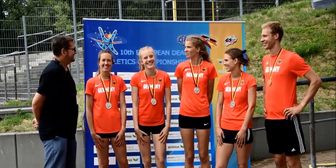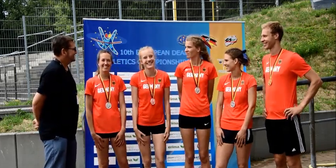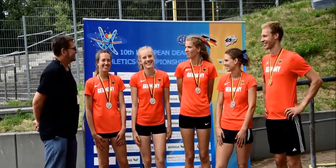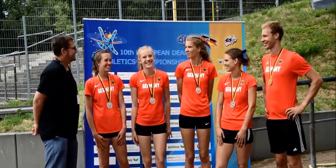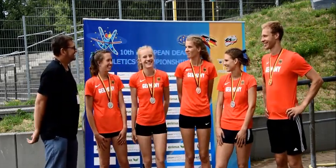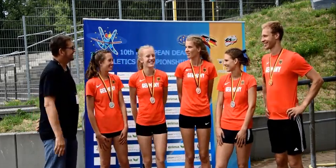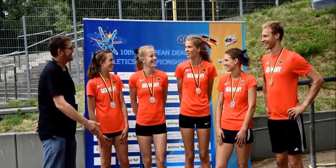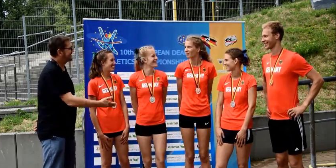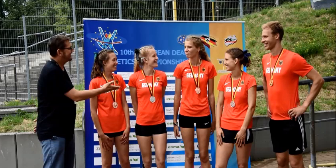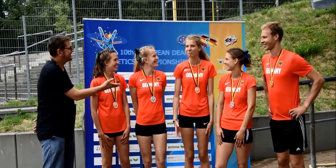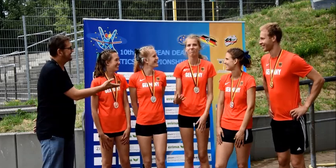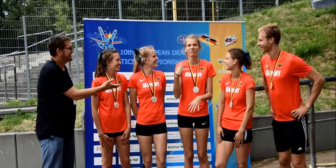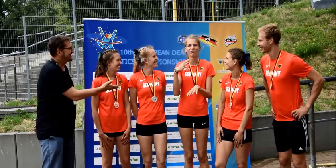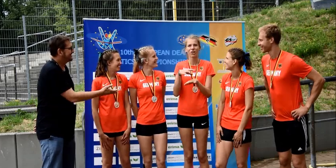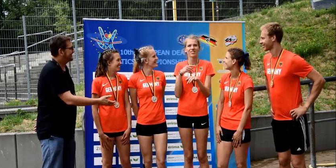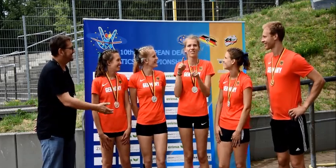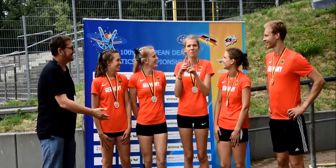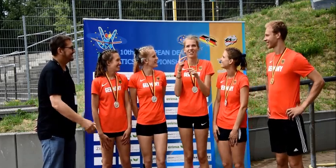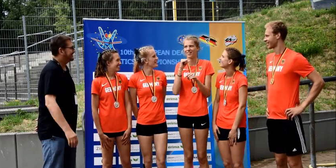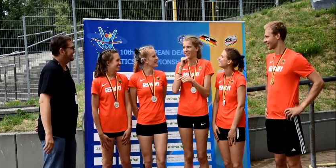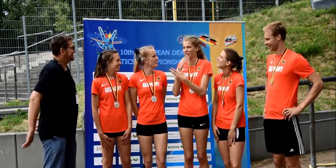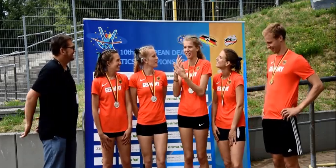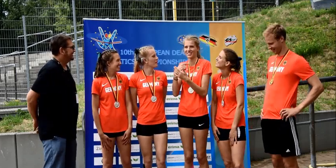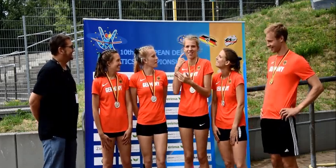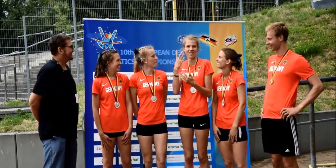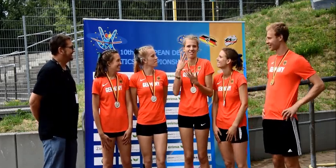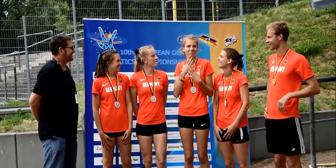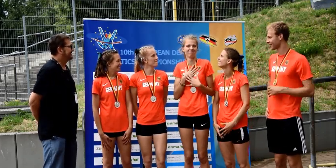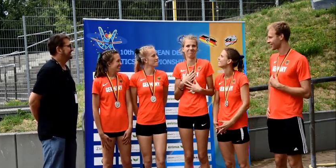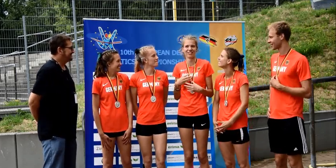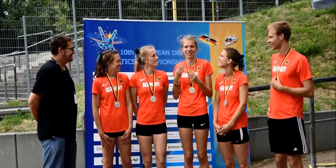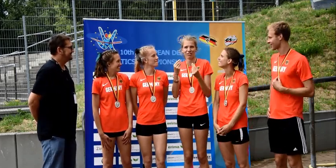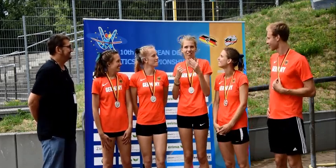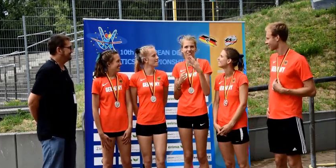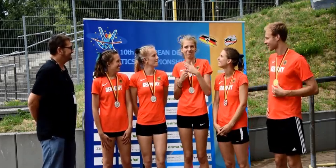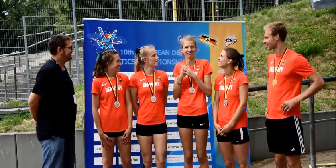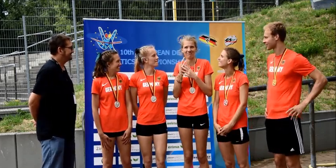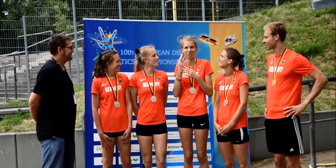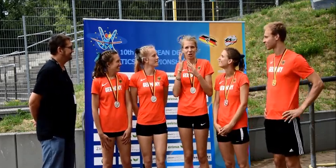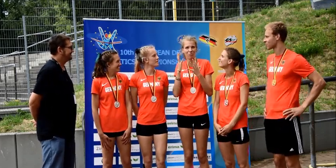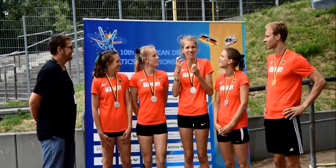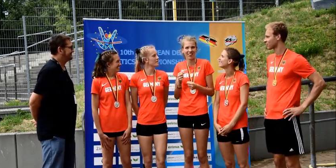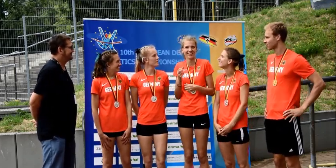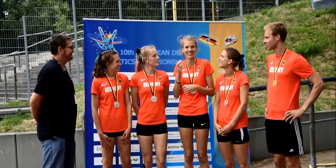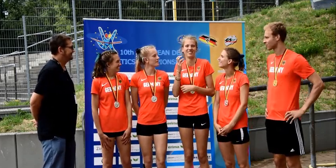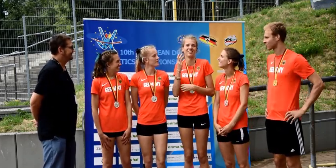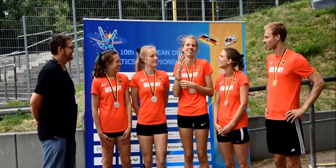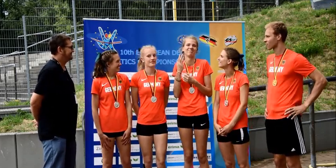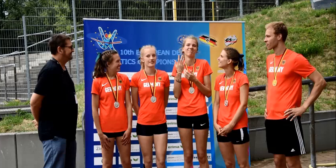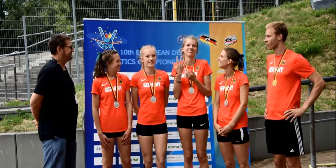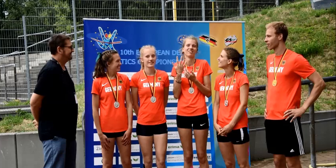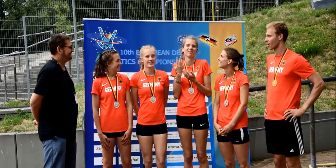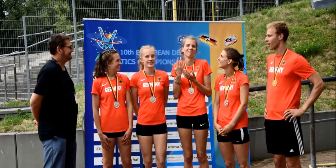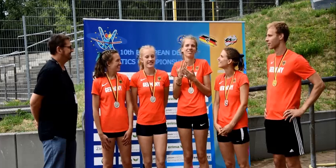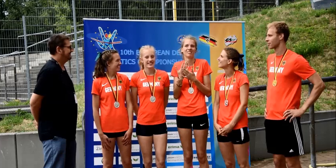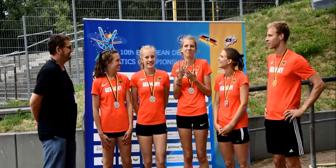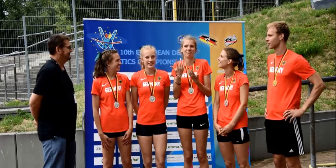die. Ich fühle mich wie Nadine geschaut hat. Das ist ein sensationelles Gefühl.